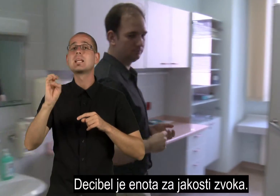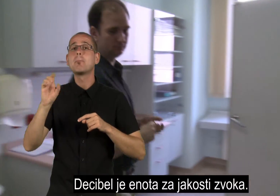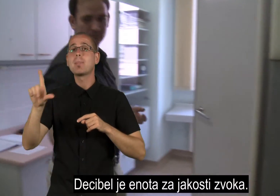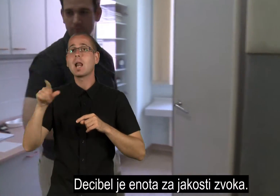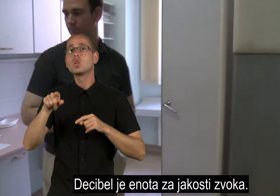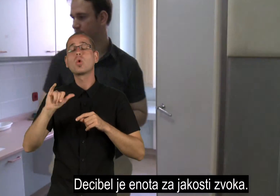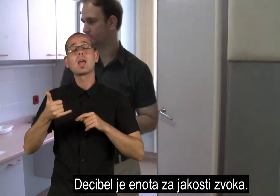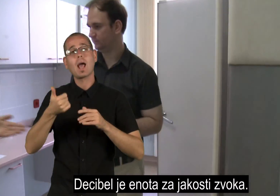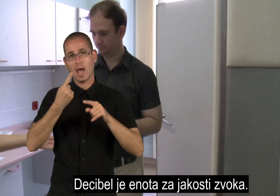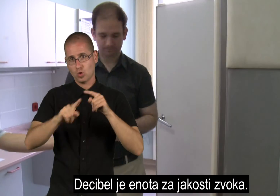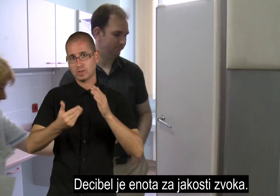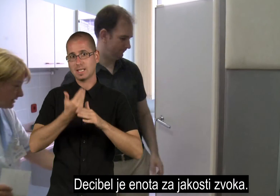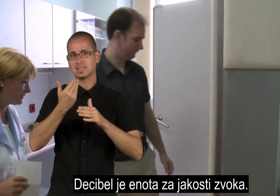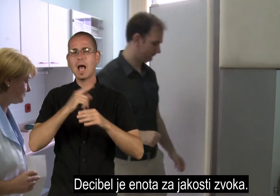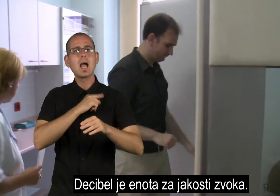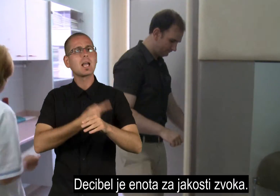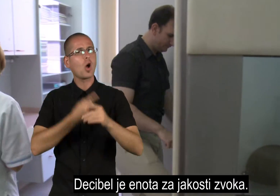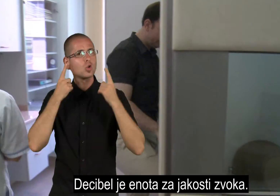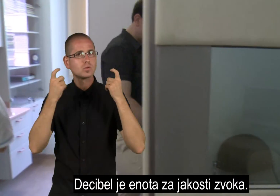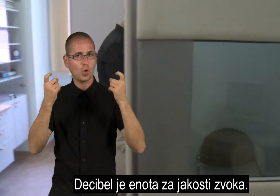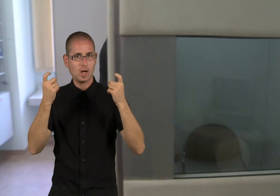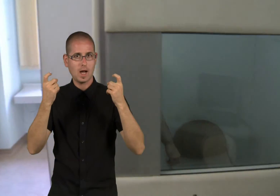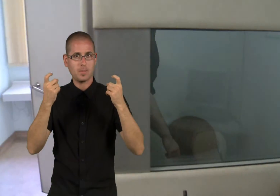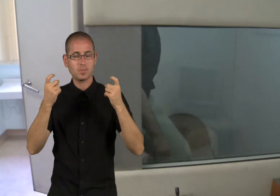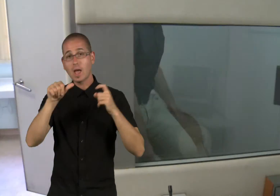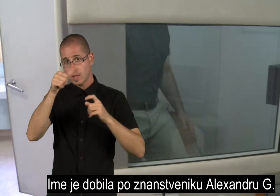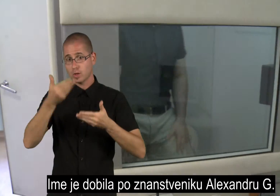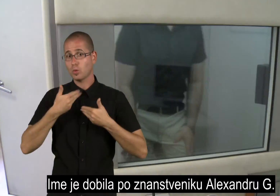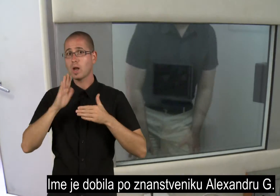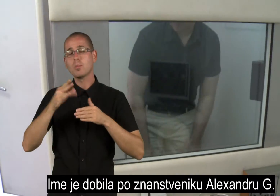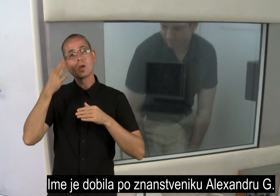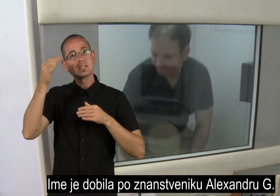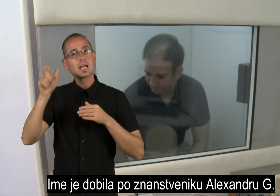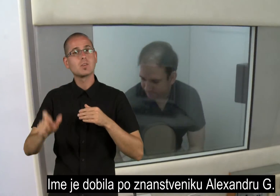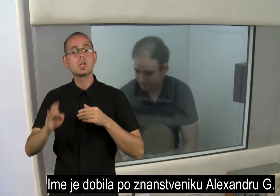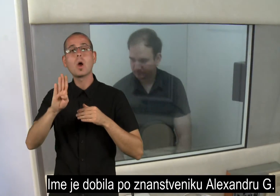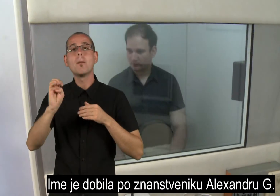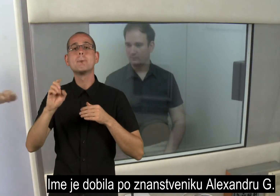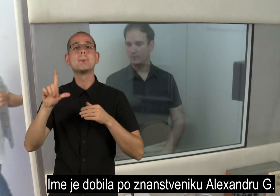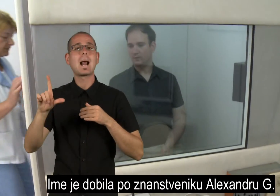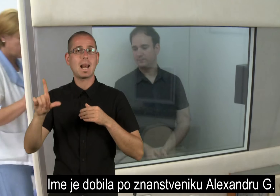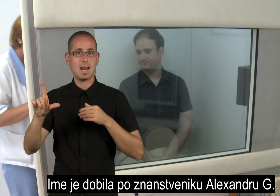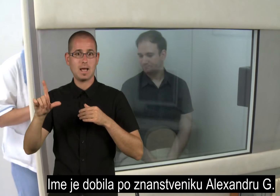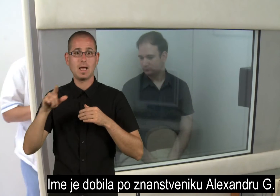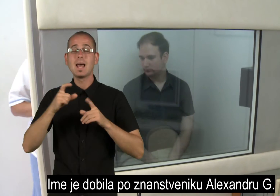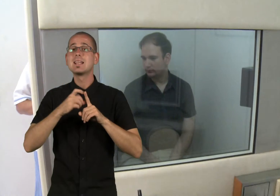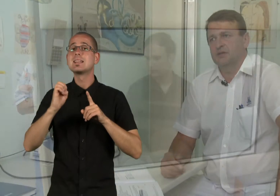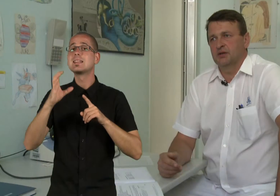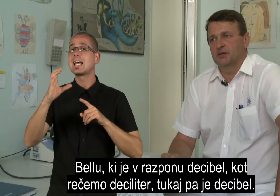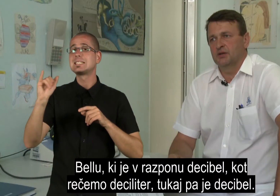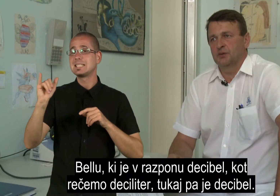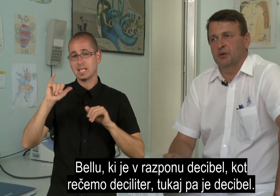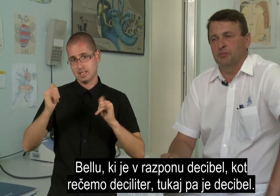Decibel, to je enota za jakost zvoka, ime je dobila po znanstveniku Bellu,